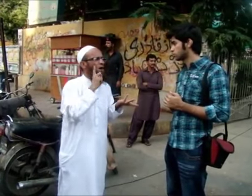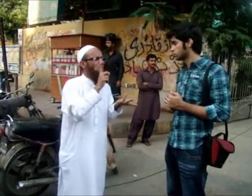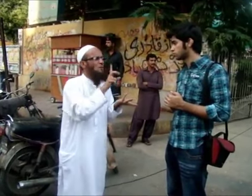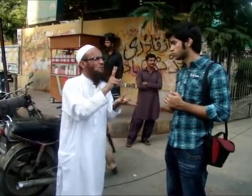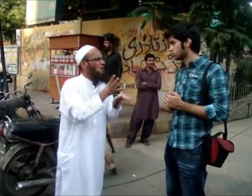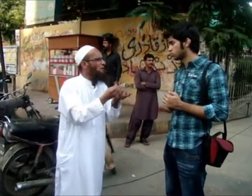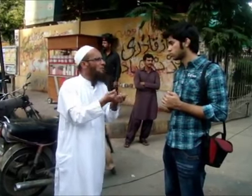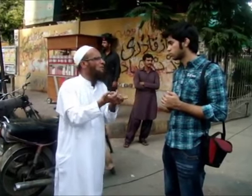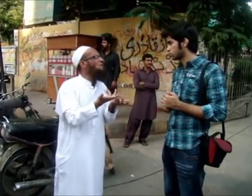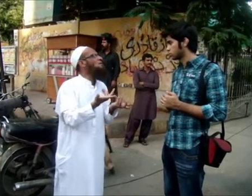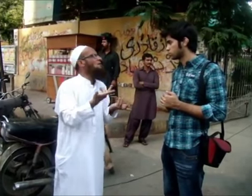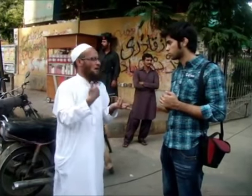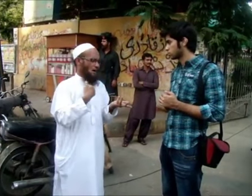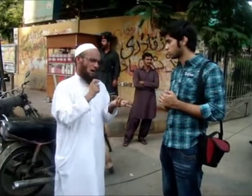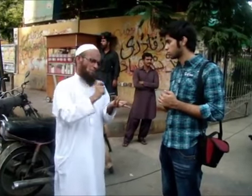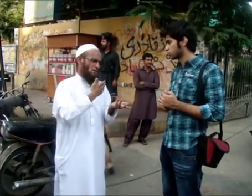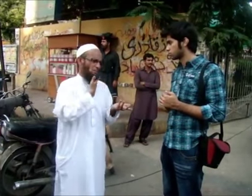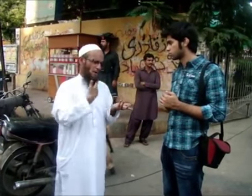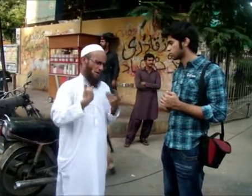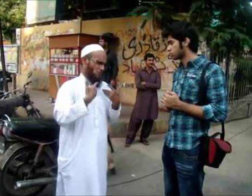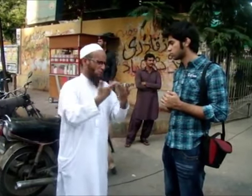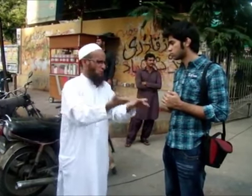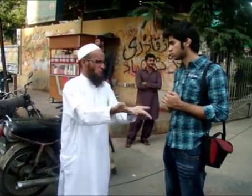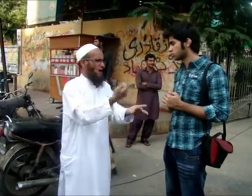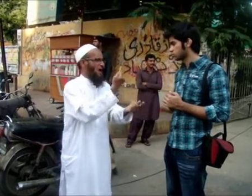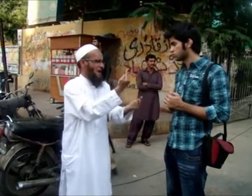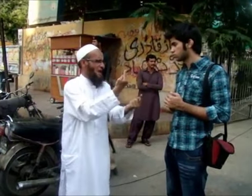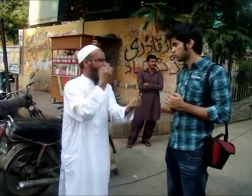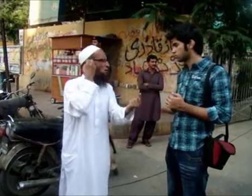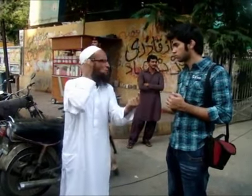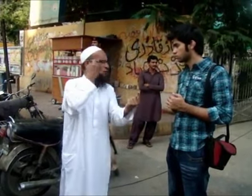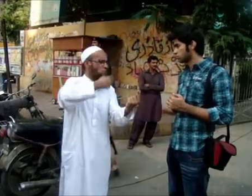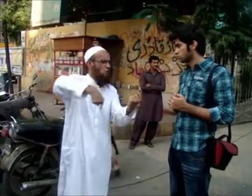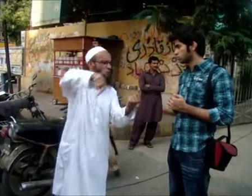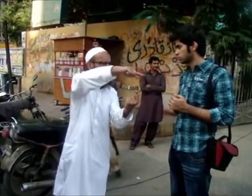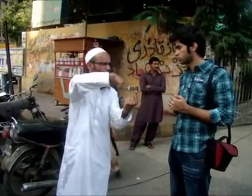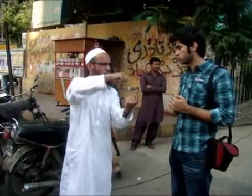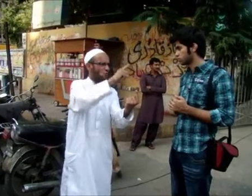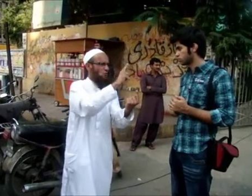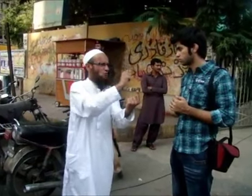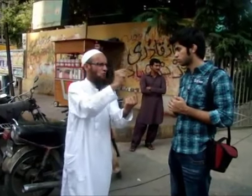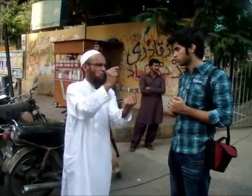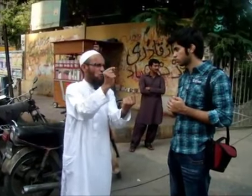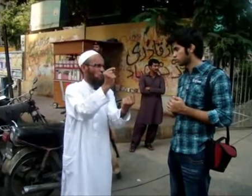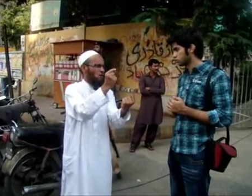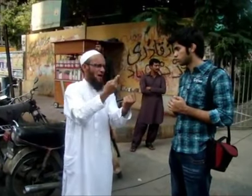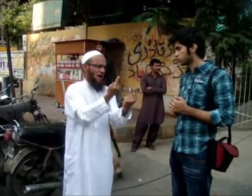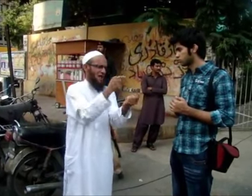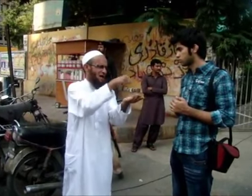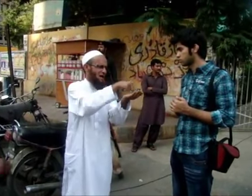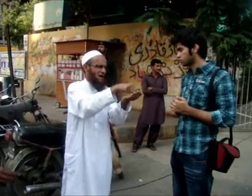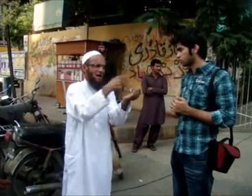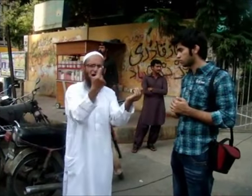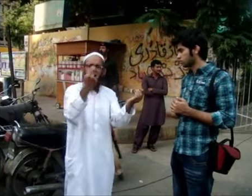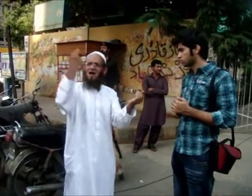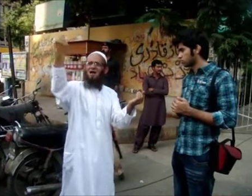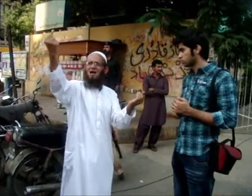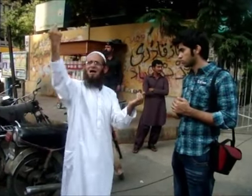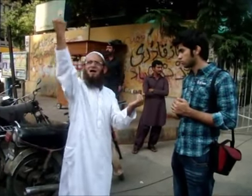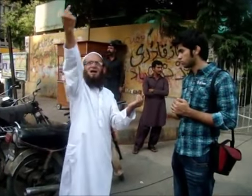और माइंस नहीं होना चाहिए, अपना जद्दोजहद जारी रखना चाहिए और अपने जद्दोजहद के साथ साथ मजीद इसमें फायदे बनाने के